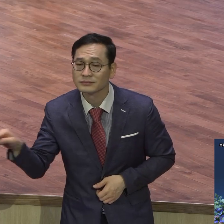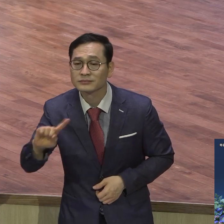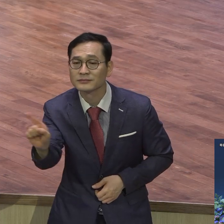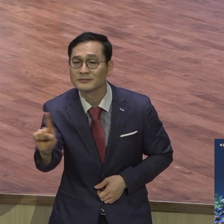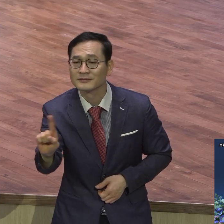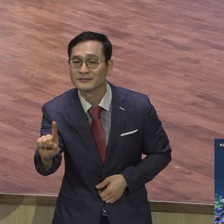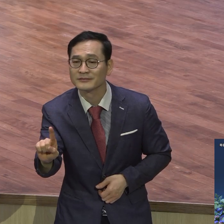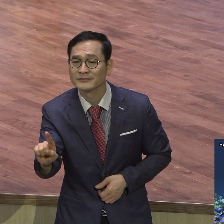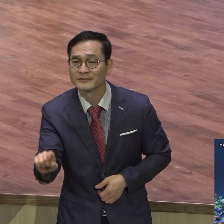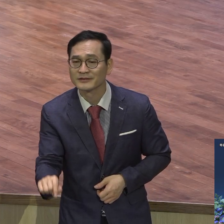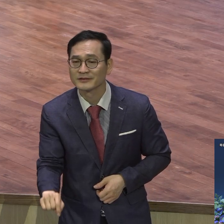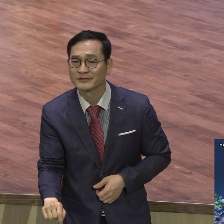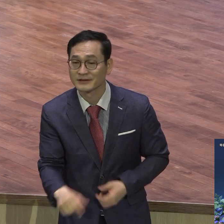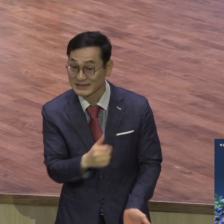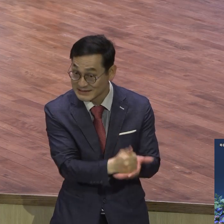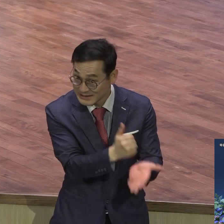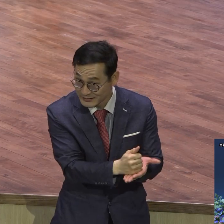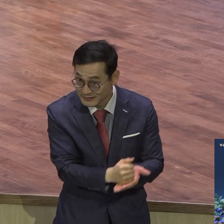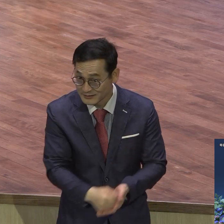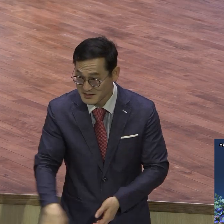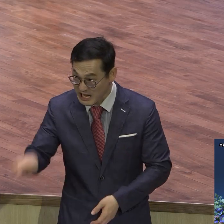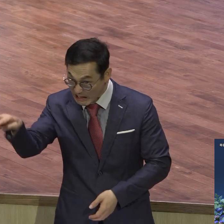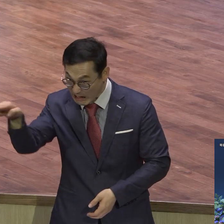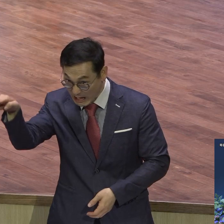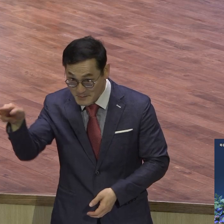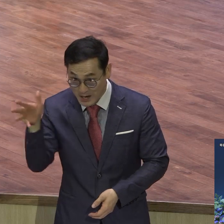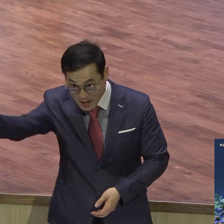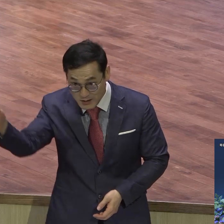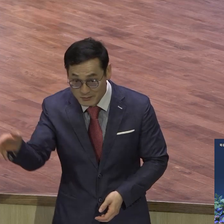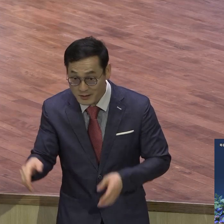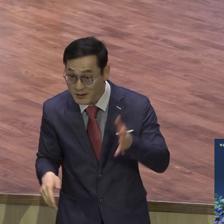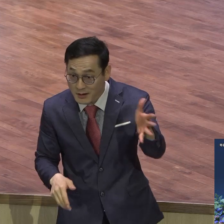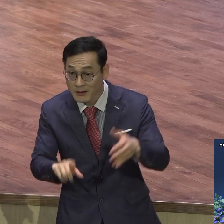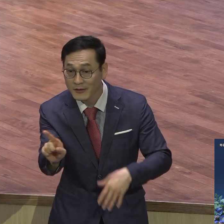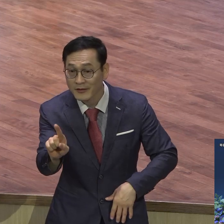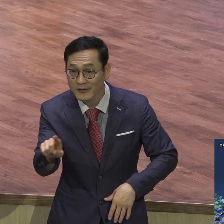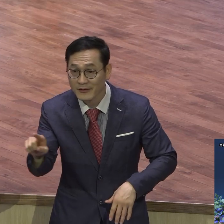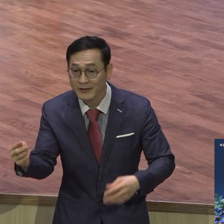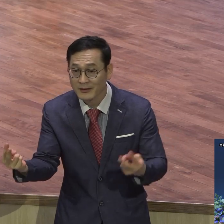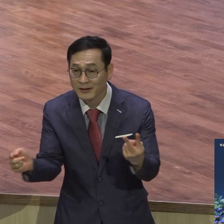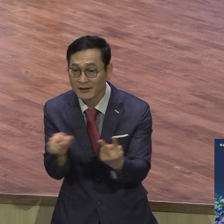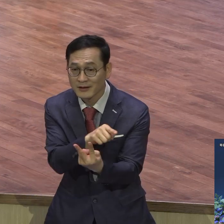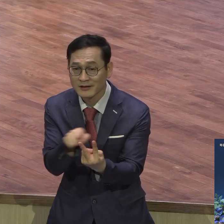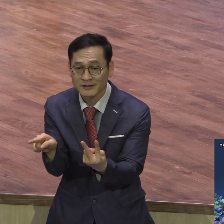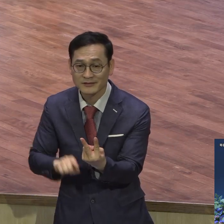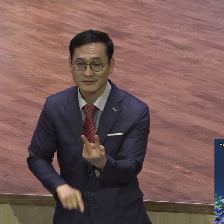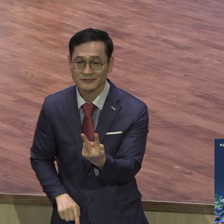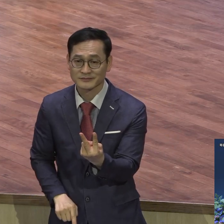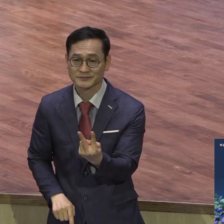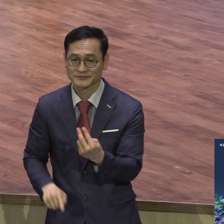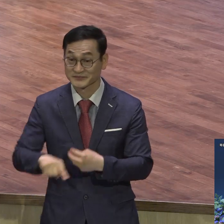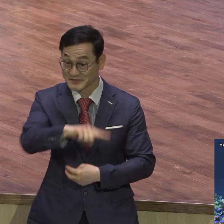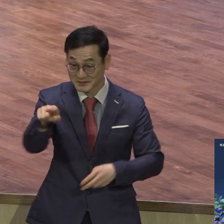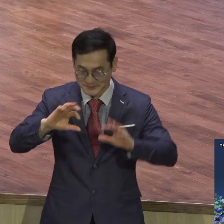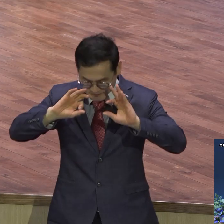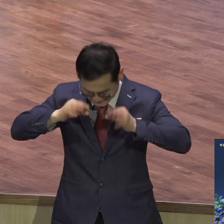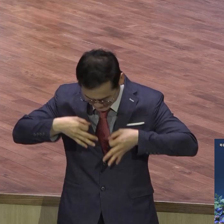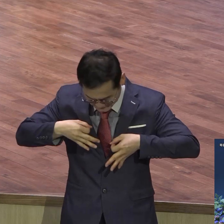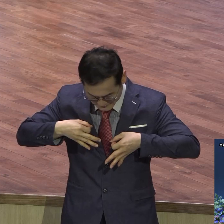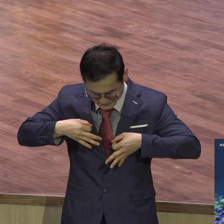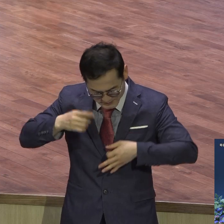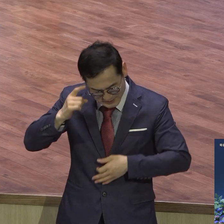아니면 비판을 많이 합니까? 아주 간단한 질문 같지만은 여러분 스스로가